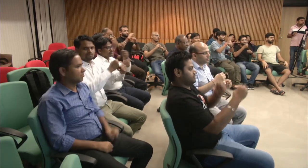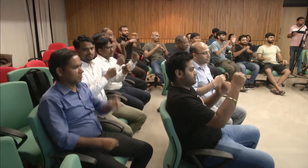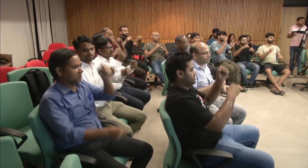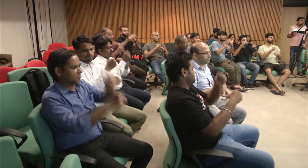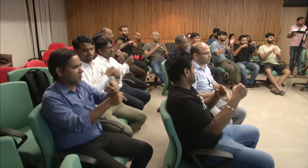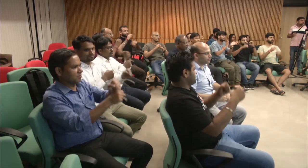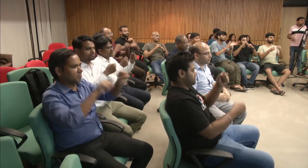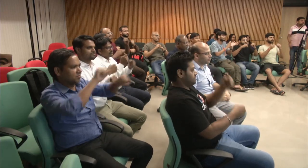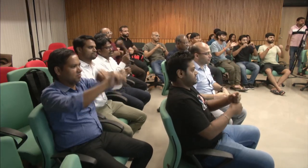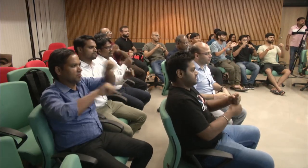जी